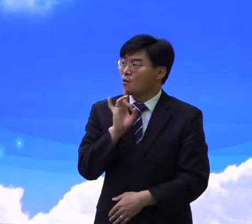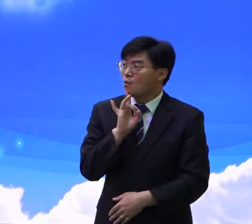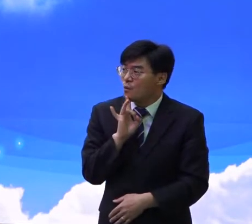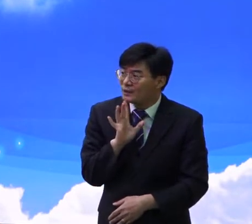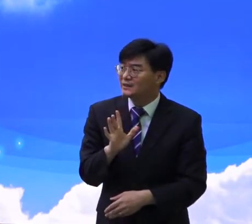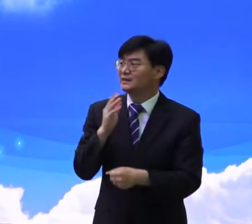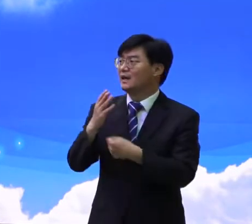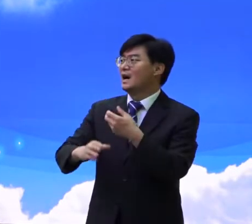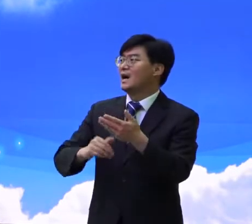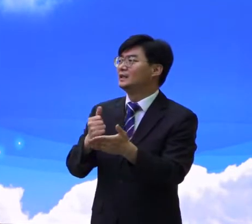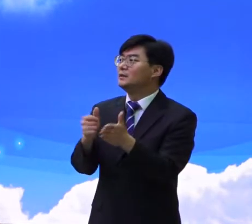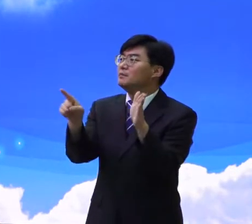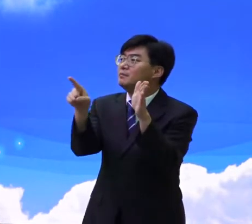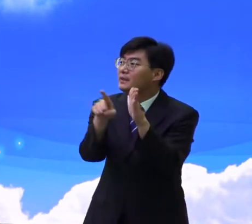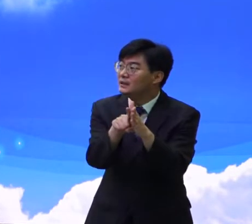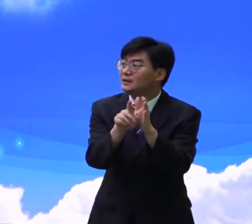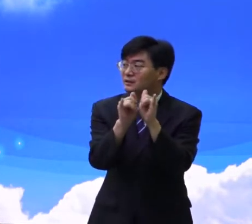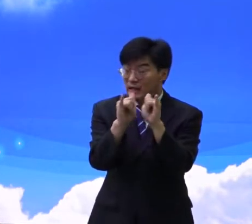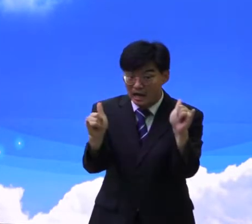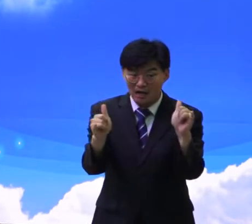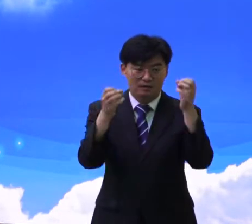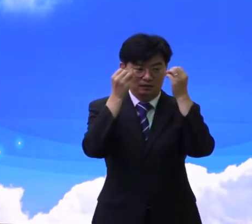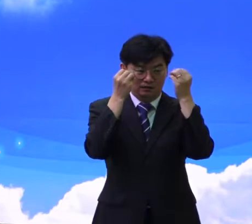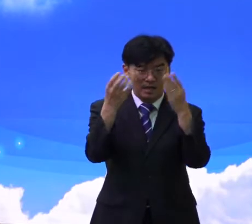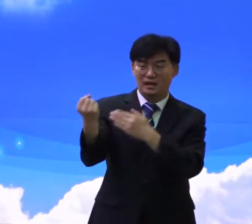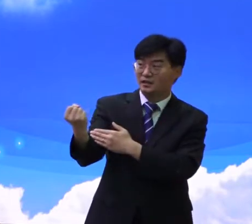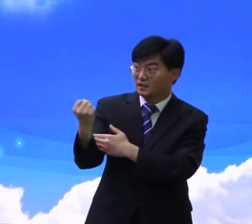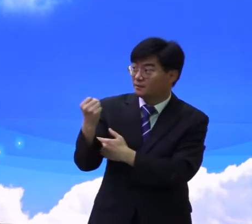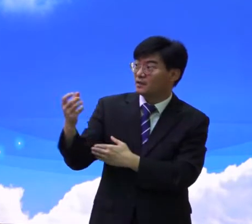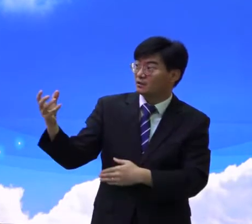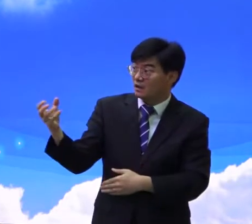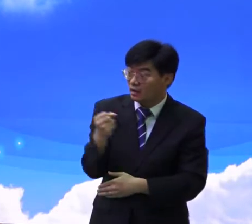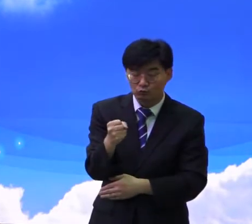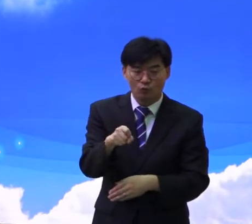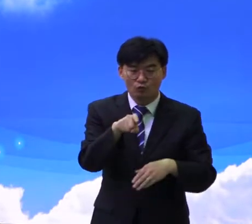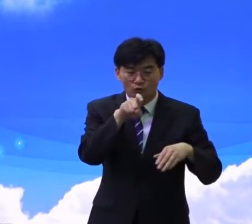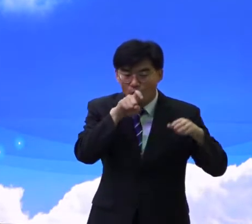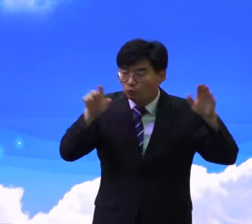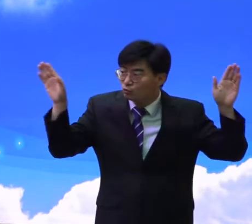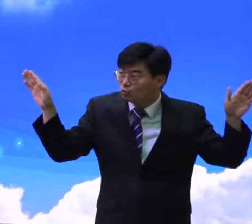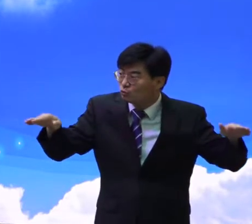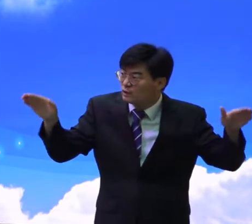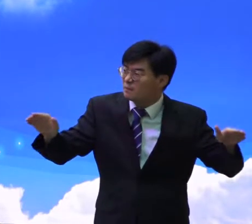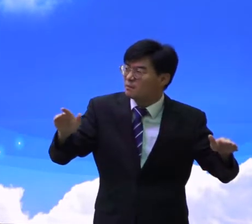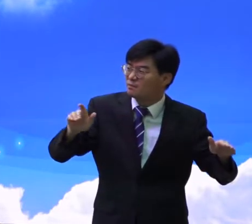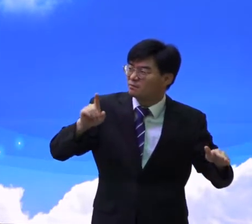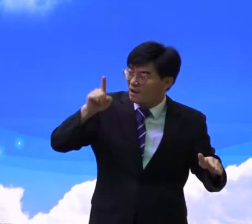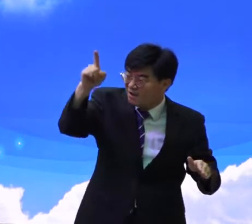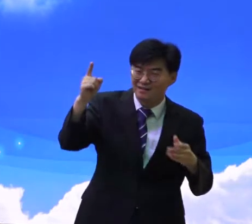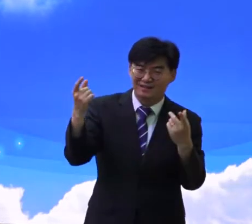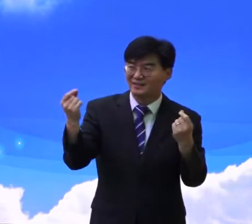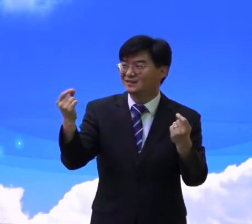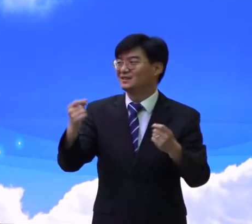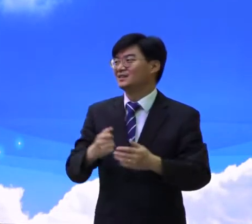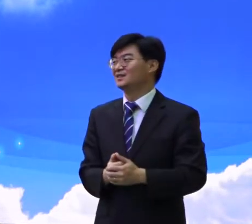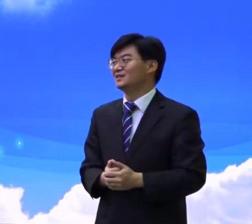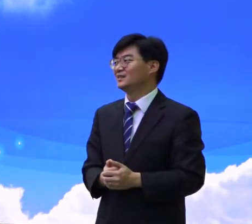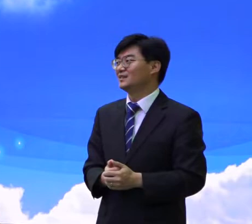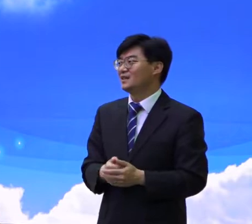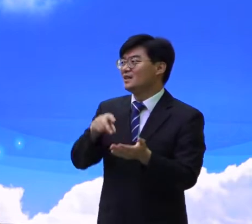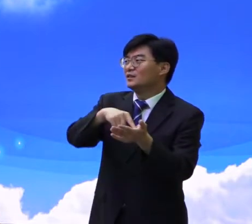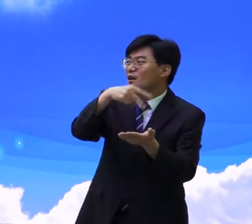여호와를 앙망하는 자는 새 힘을 얻으니 독수리가 날개치며 올라감 같을 것이요 다른